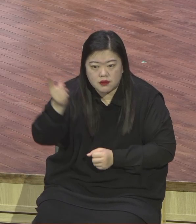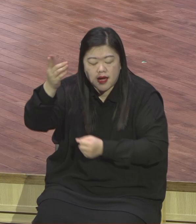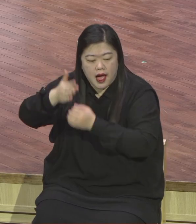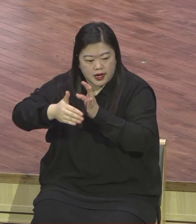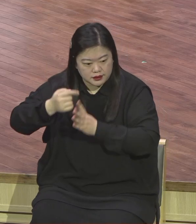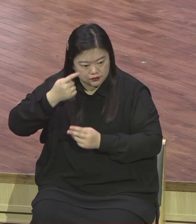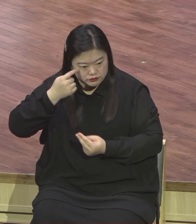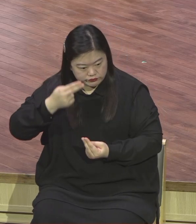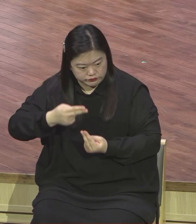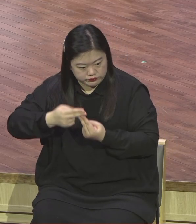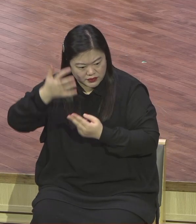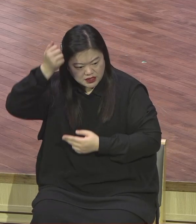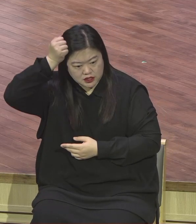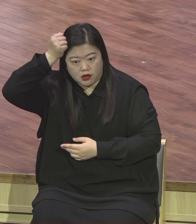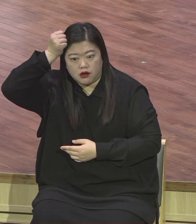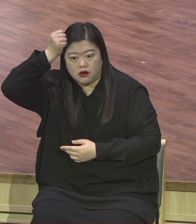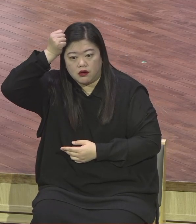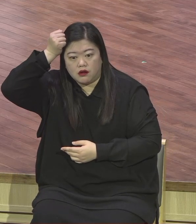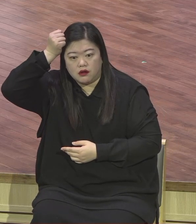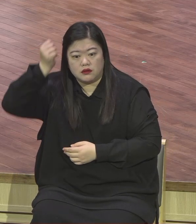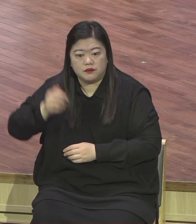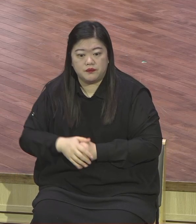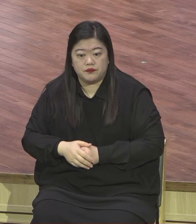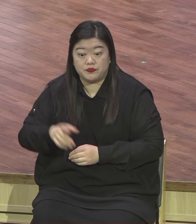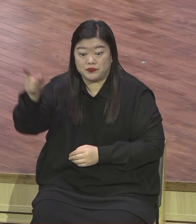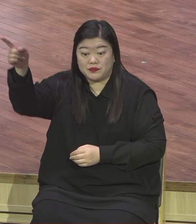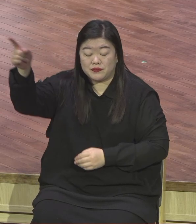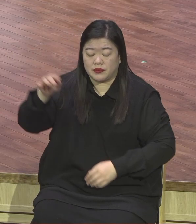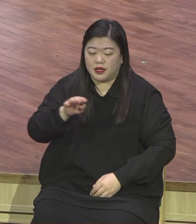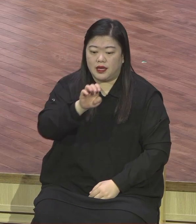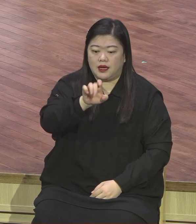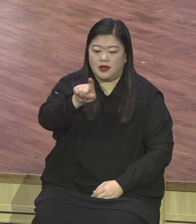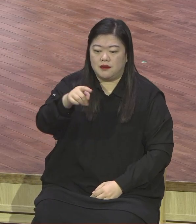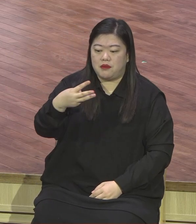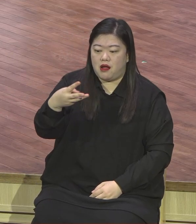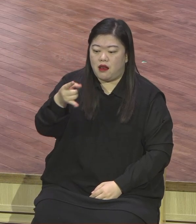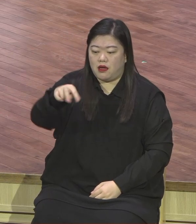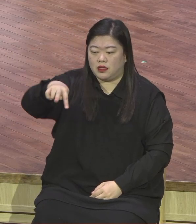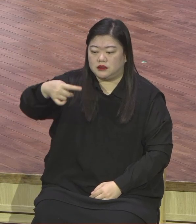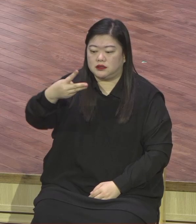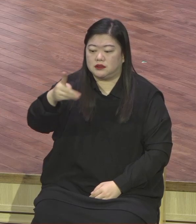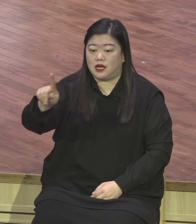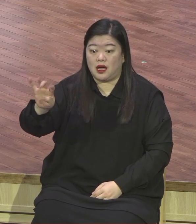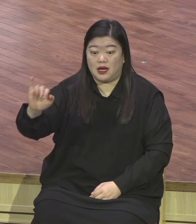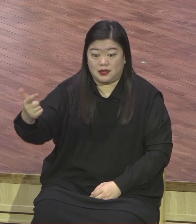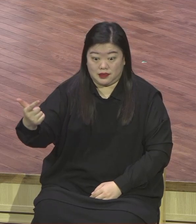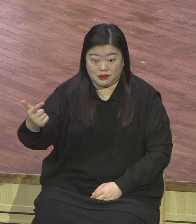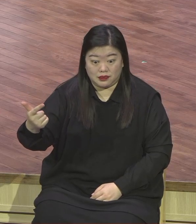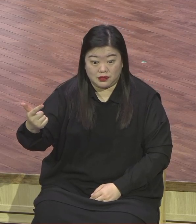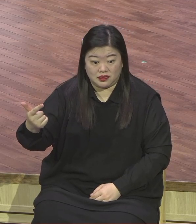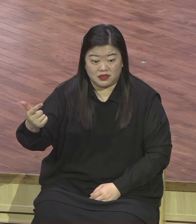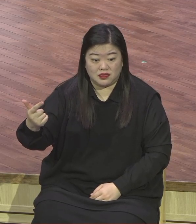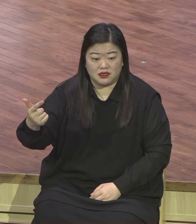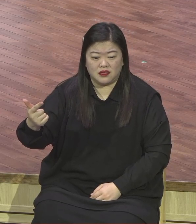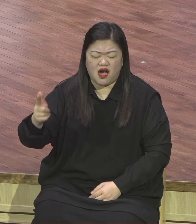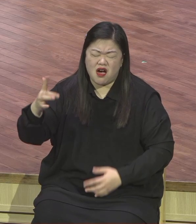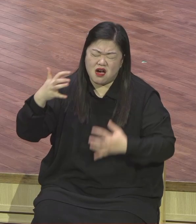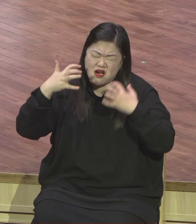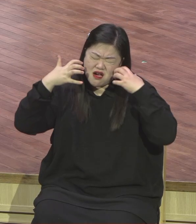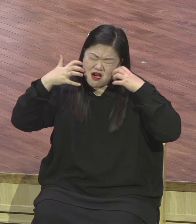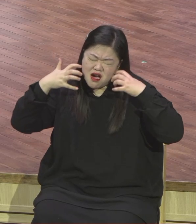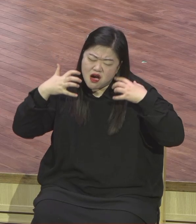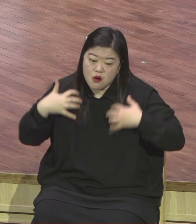냉수 한 그릇 그 팔레스타인 50도 60도 되는 뜨거운 두근을 써야만 하는 그런 뜨거운 나라에서